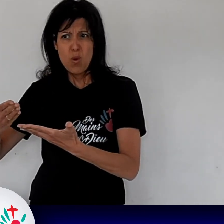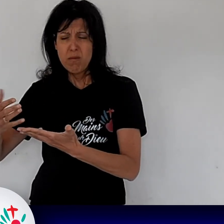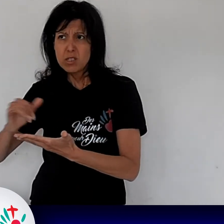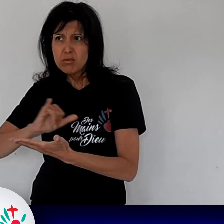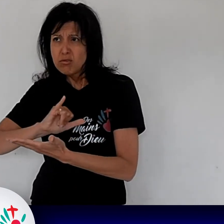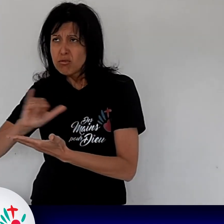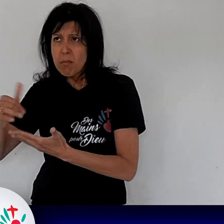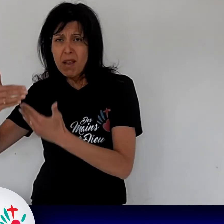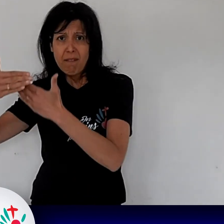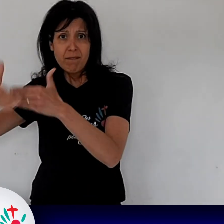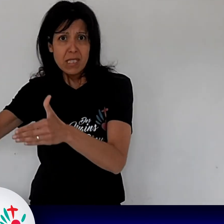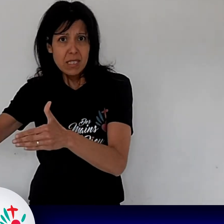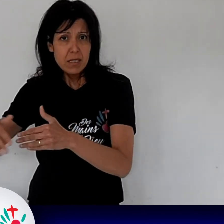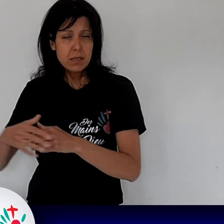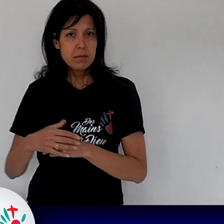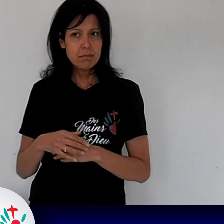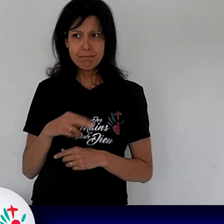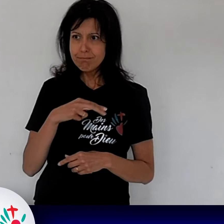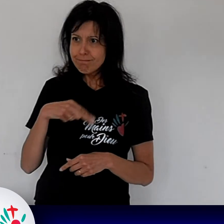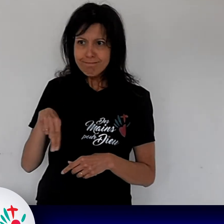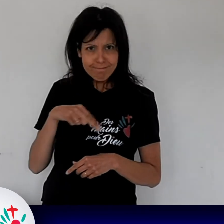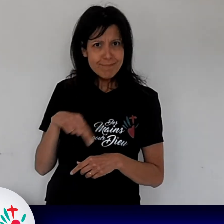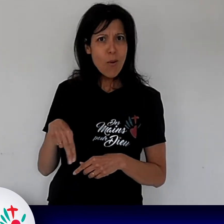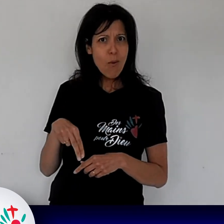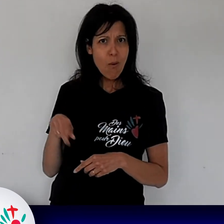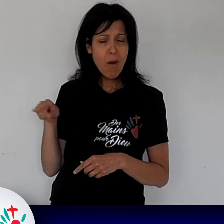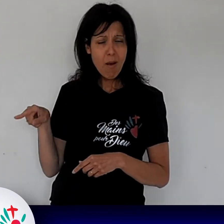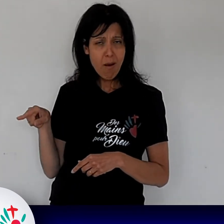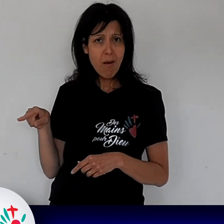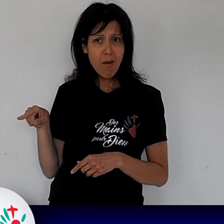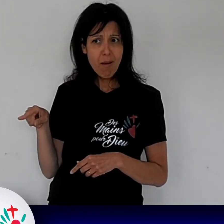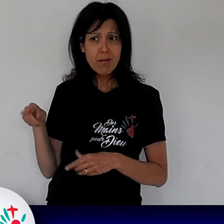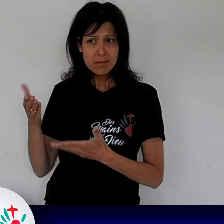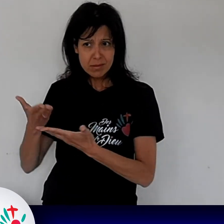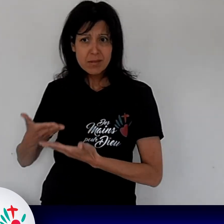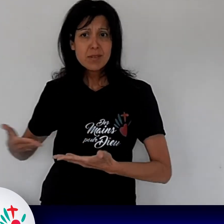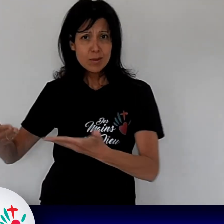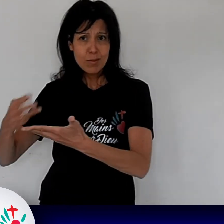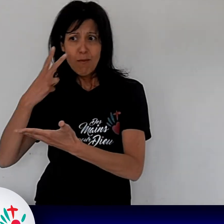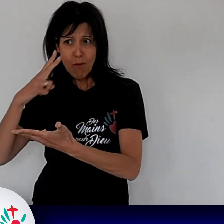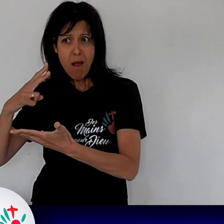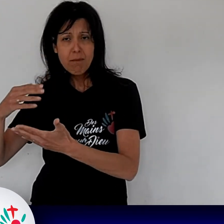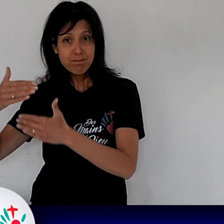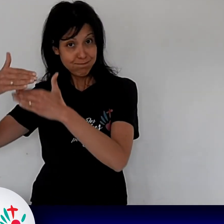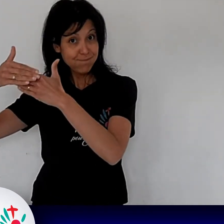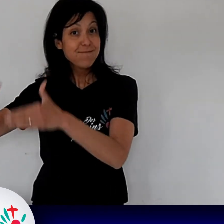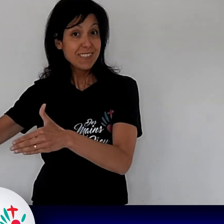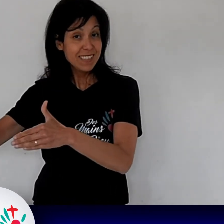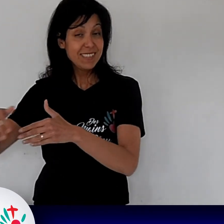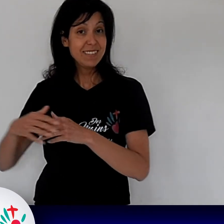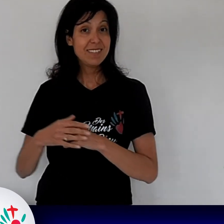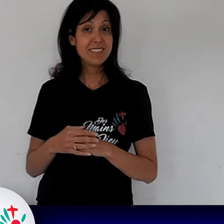Mais non, ils ont eu une fin. Et pourquoi ?